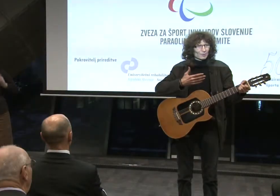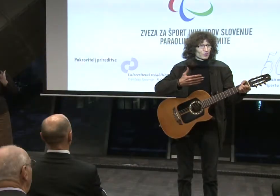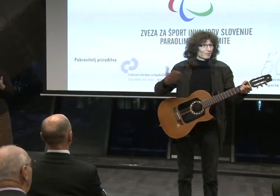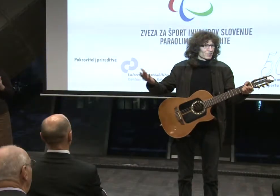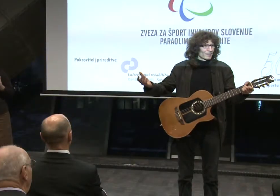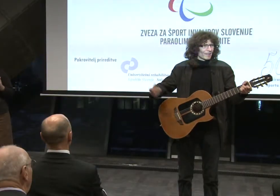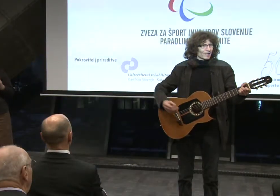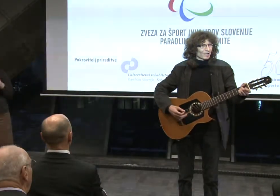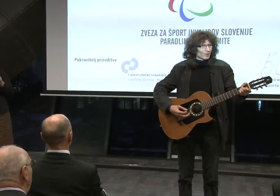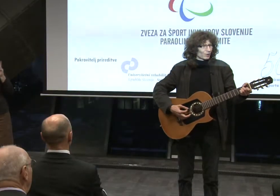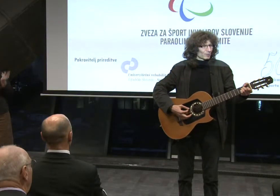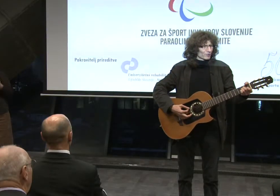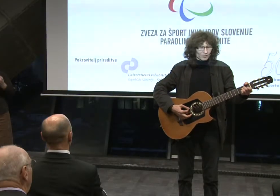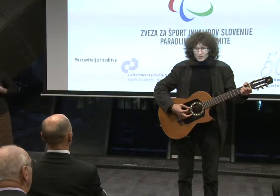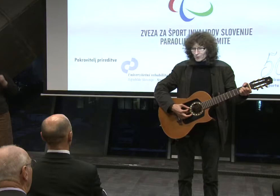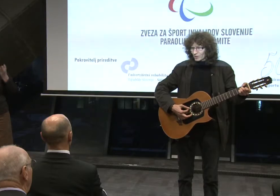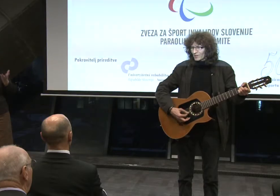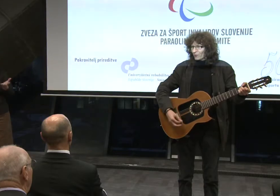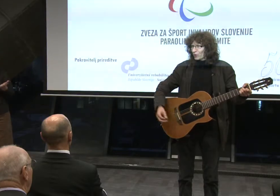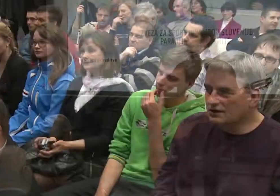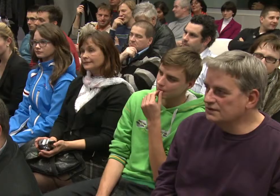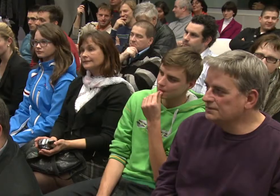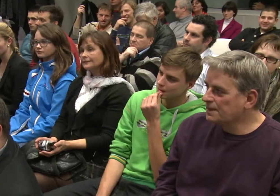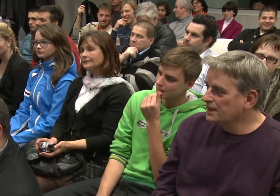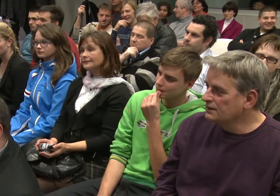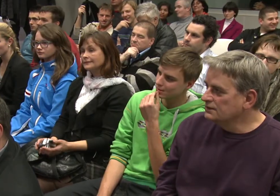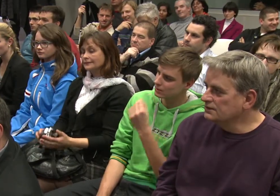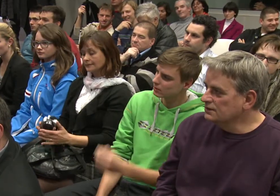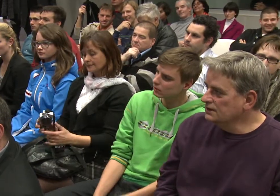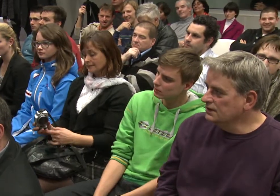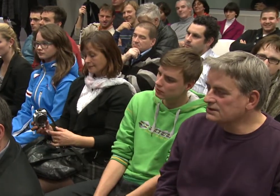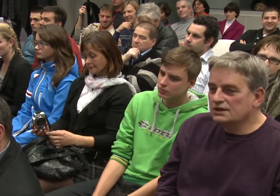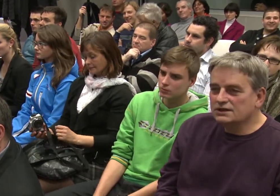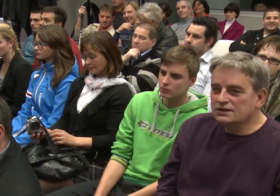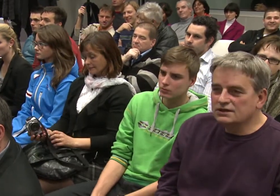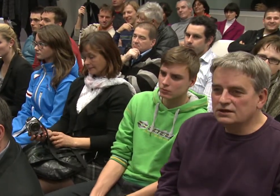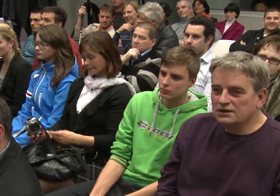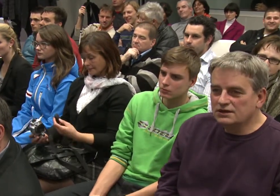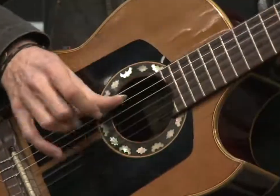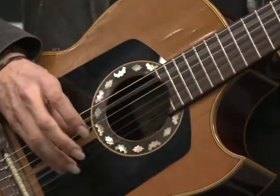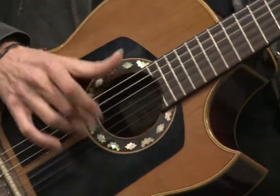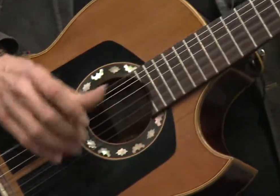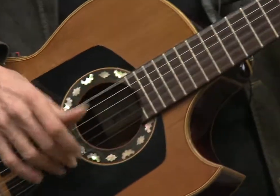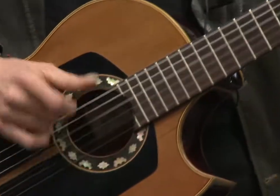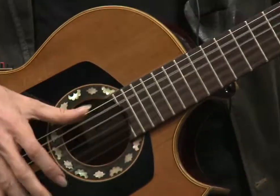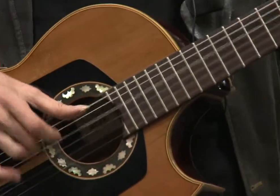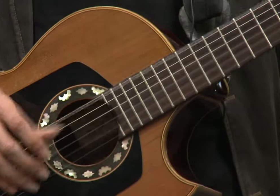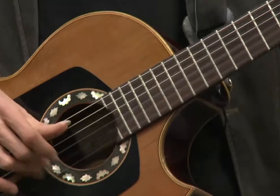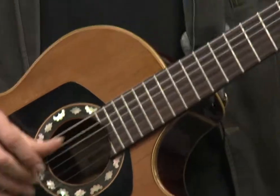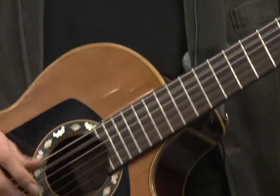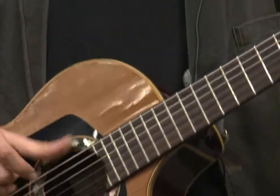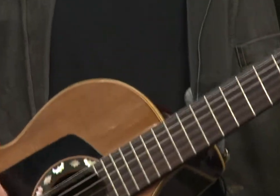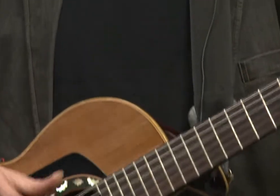In dajmo od sebe vse, kar premoremo, svojo energijo, voljo. Ne pa okoljnega srca. Je treba širi